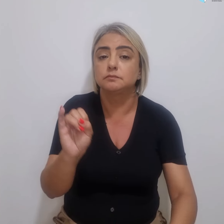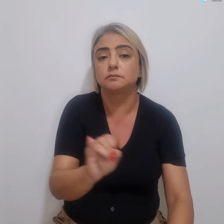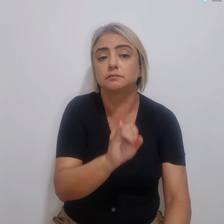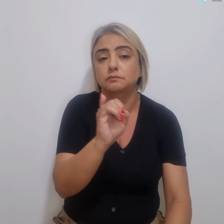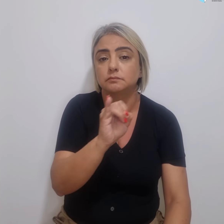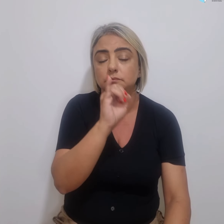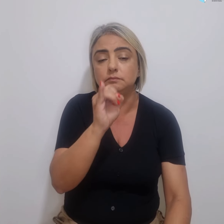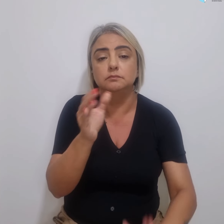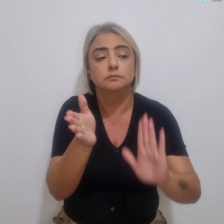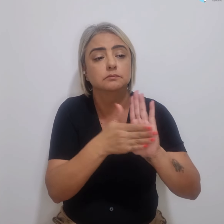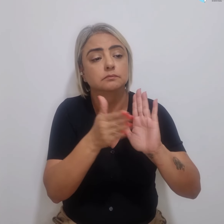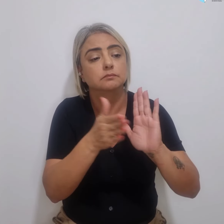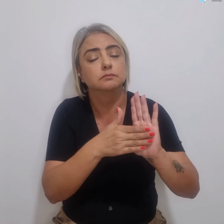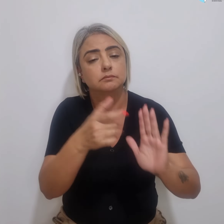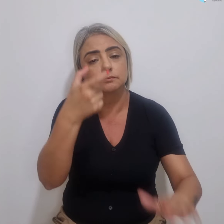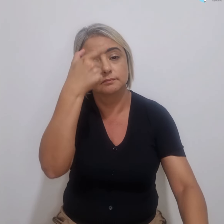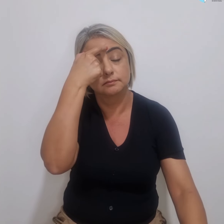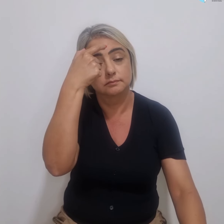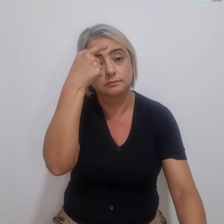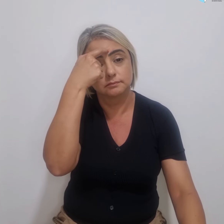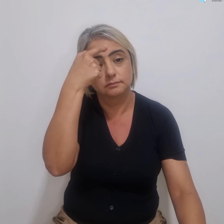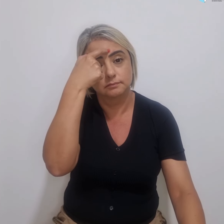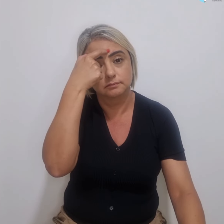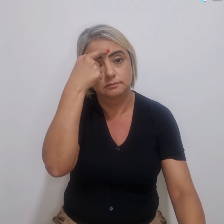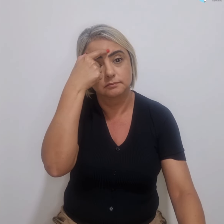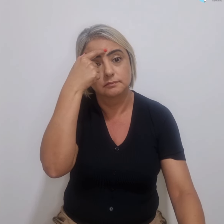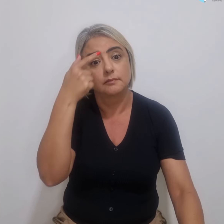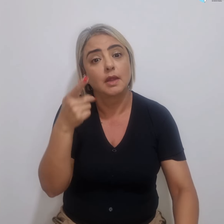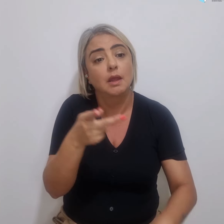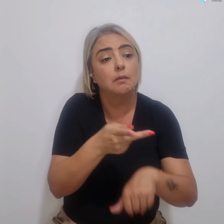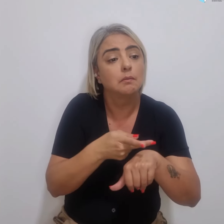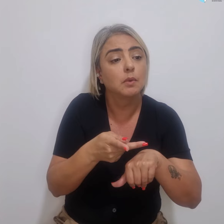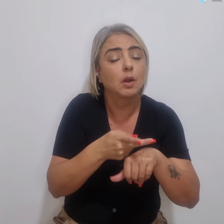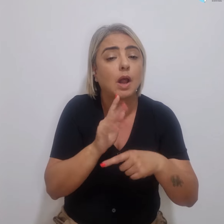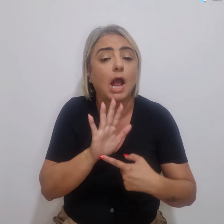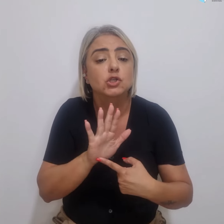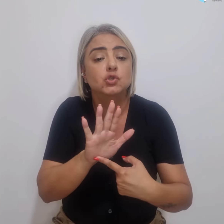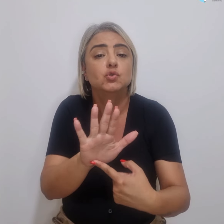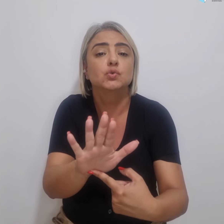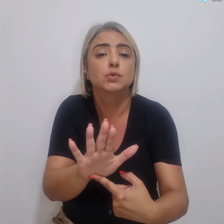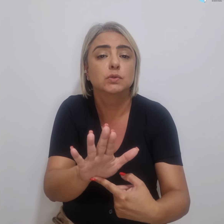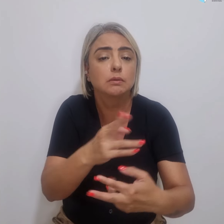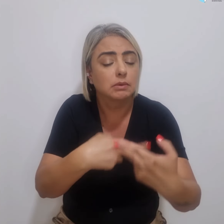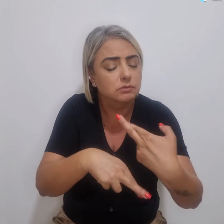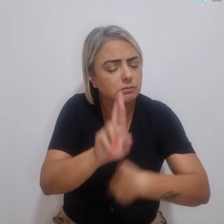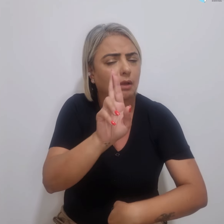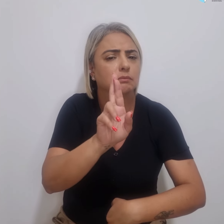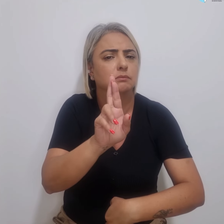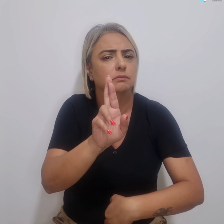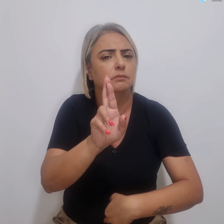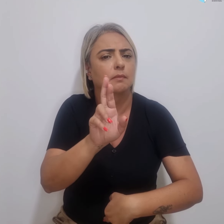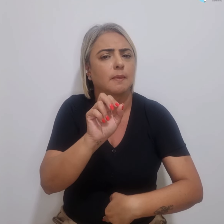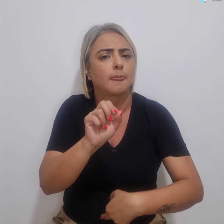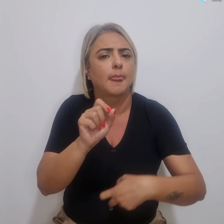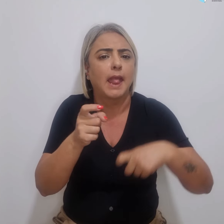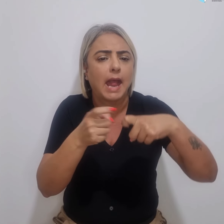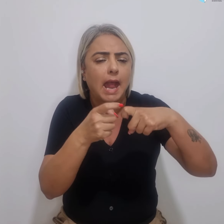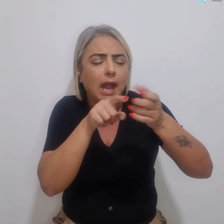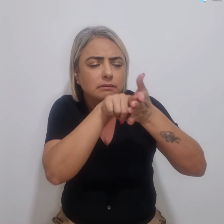campanha de conscientização e procurar ajuda para superá-lo. A Clínica do Trabalho do